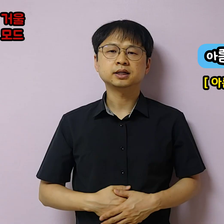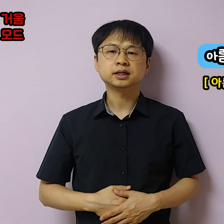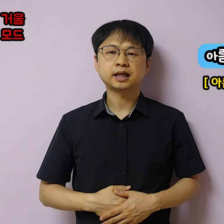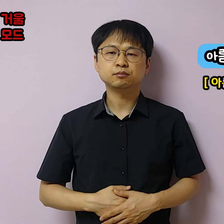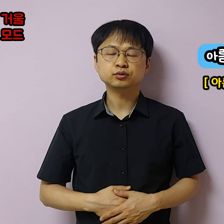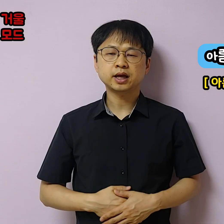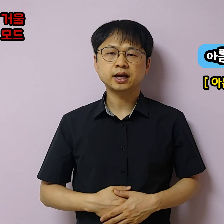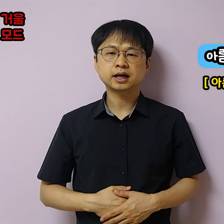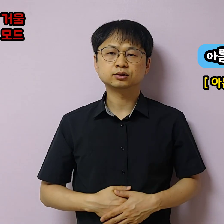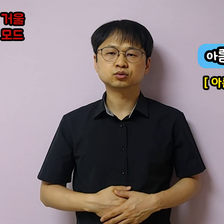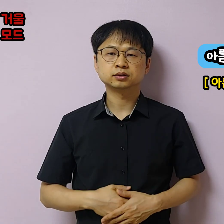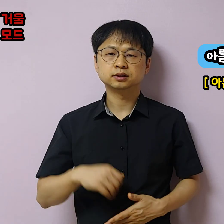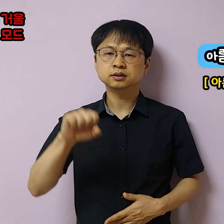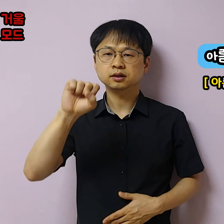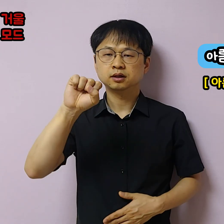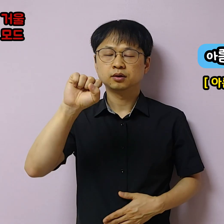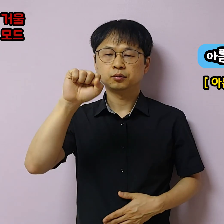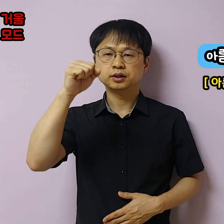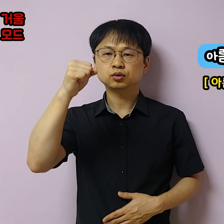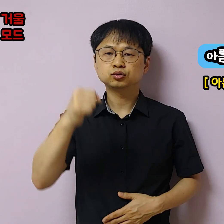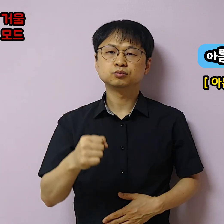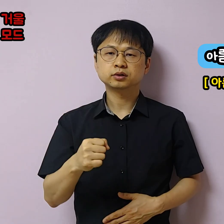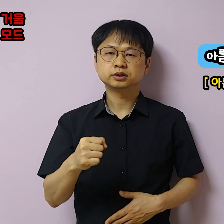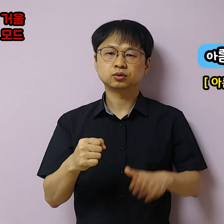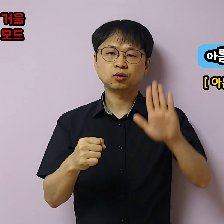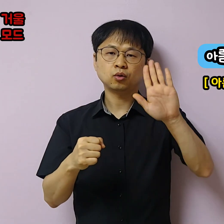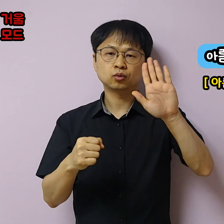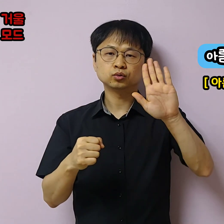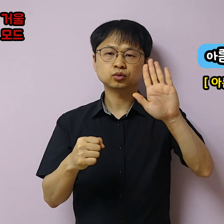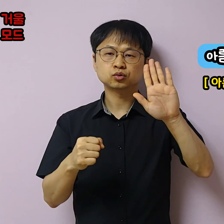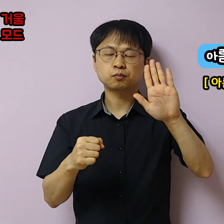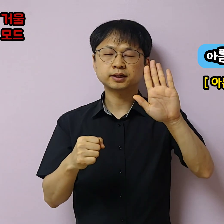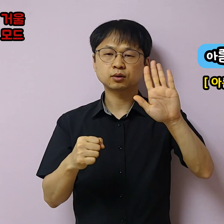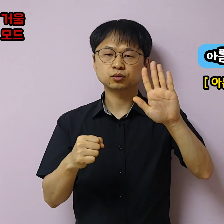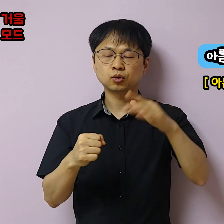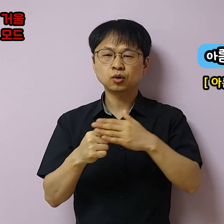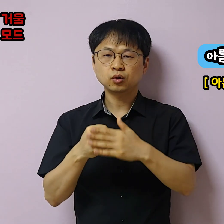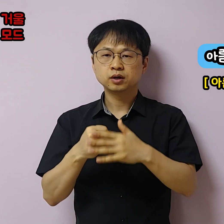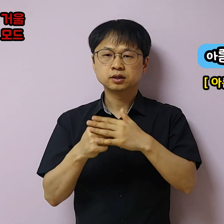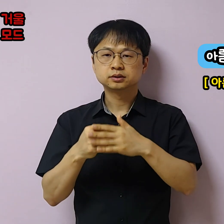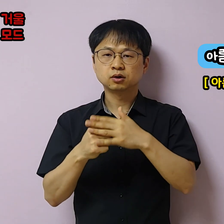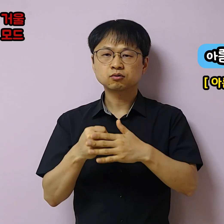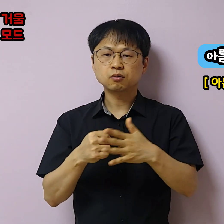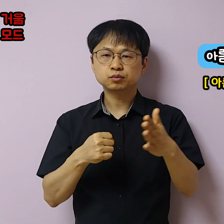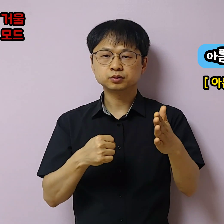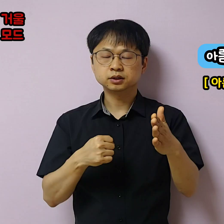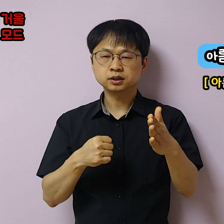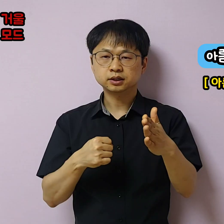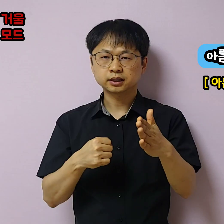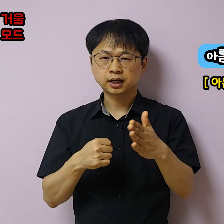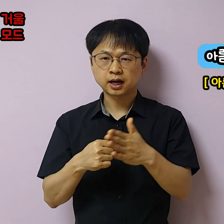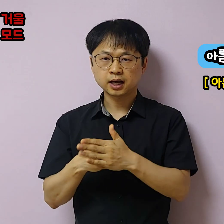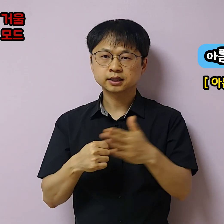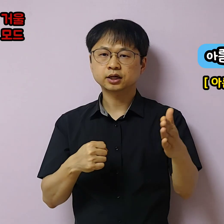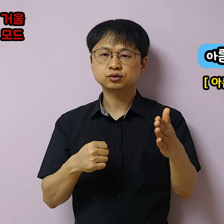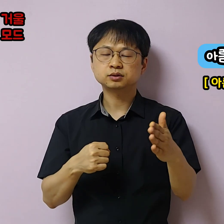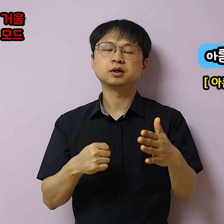뭐뭐이기 때문에 라는 수어는 왼손 주먹을 쥐고 오른손 손바닥으로 전권 부분을 댔다가